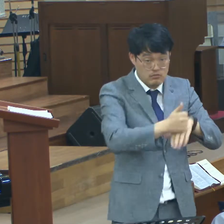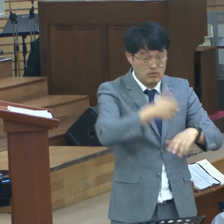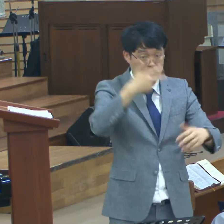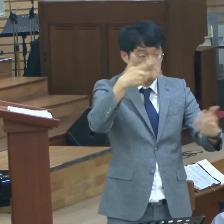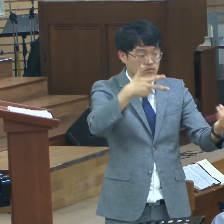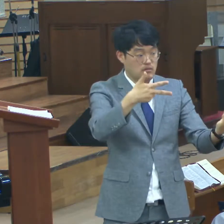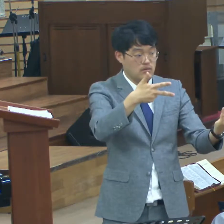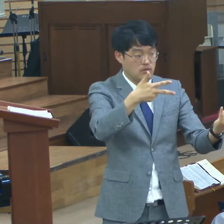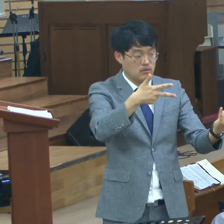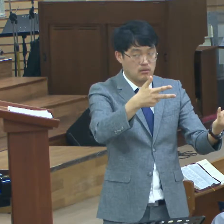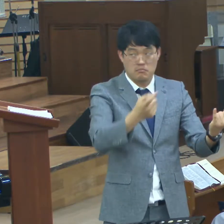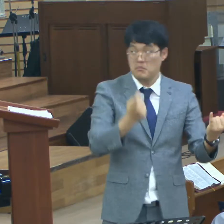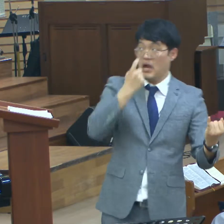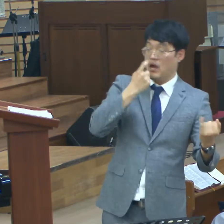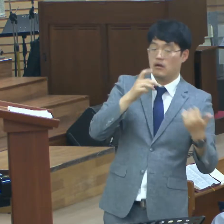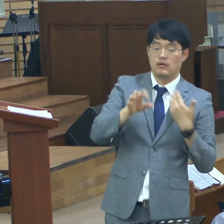거죠.